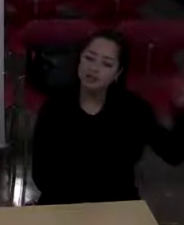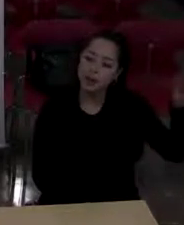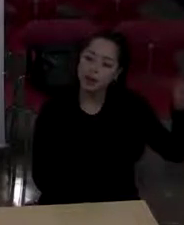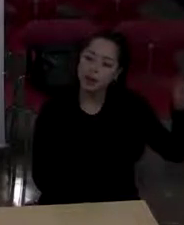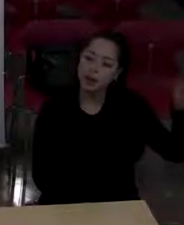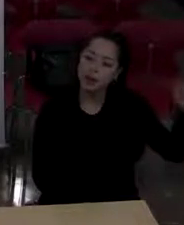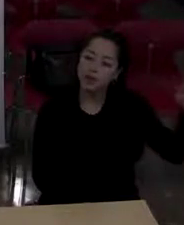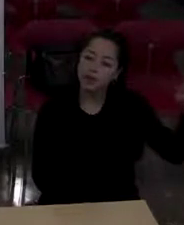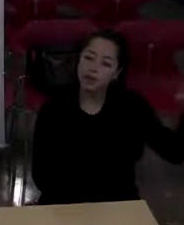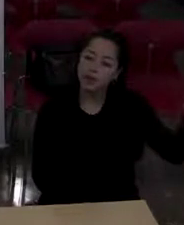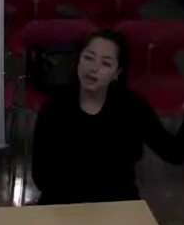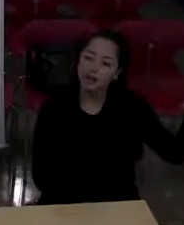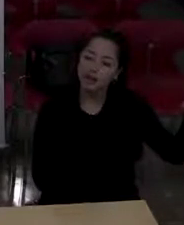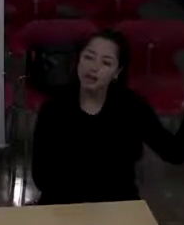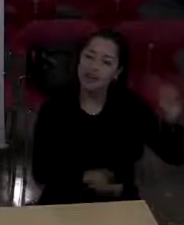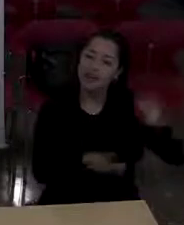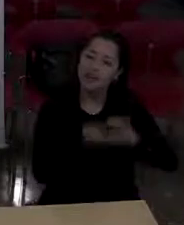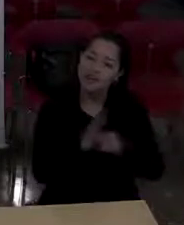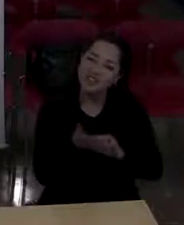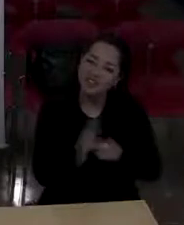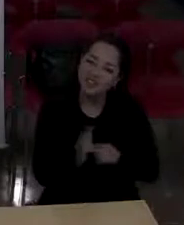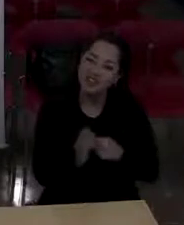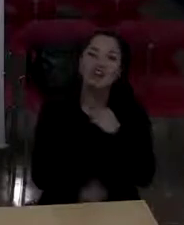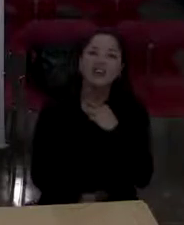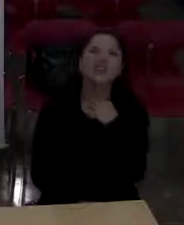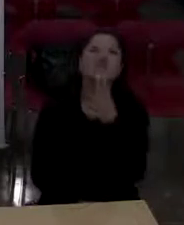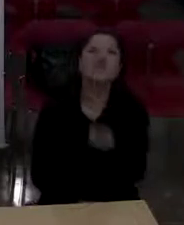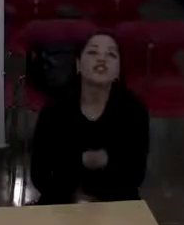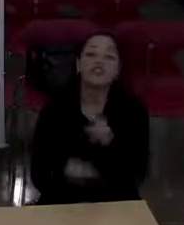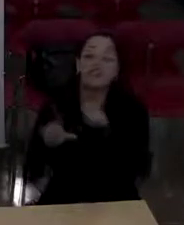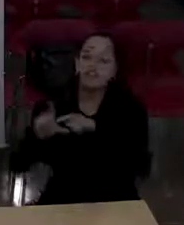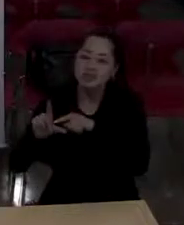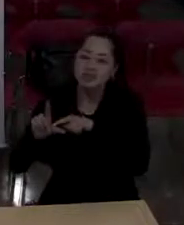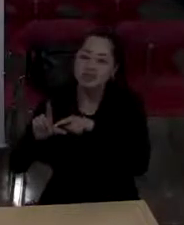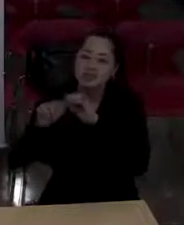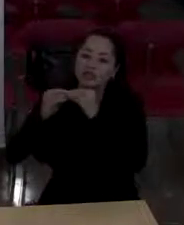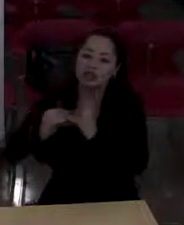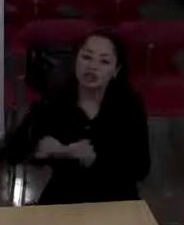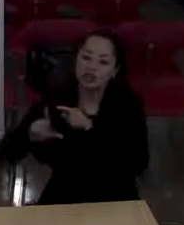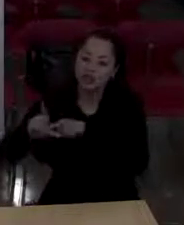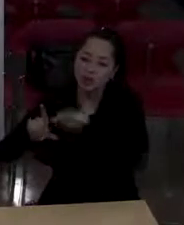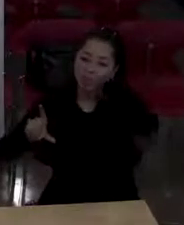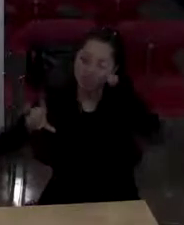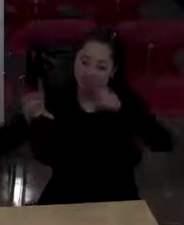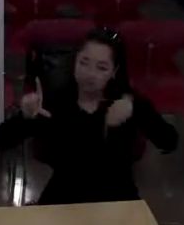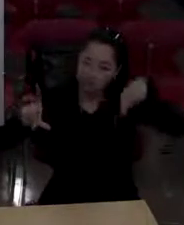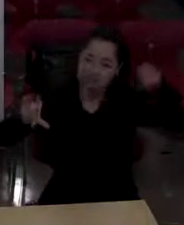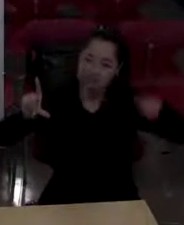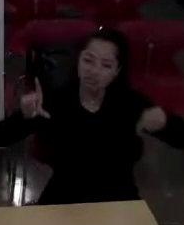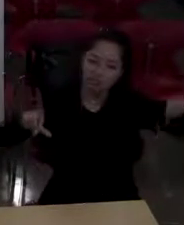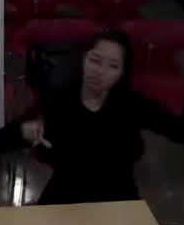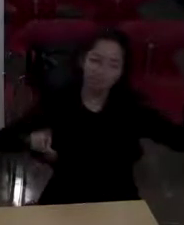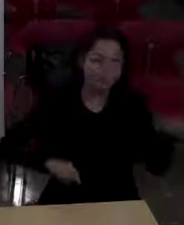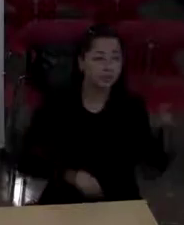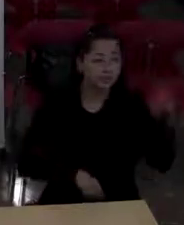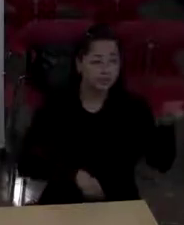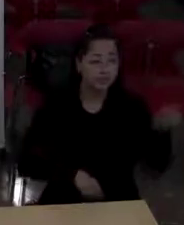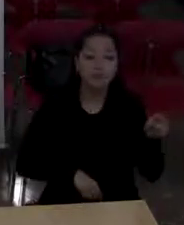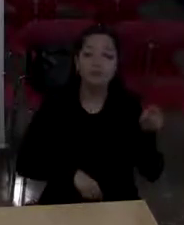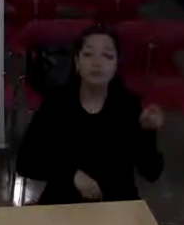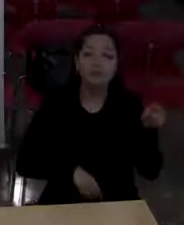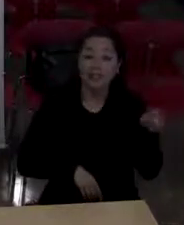adelante la mamá también empieza a interpretar por los gestos de la bebé si tiene sueño, pero la bebé pues sigue la conversación, se nota motivada con